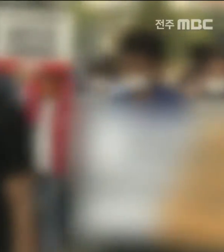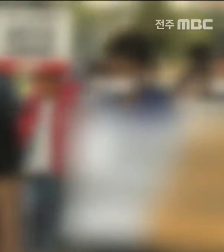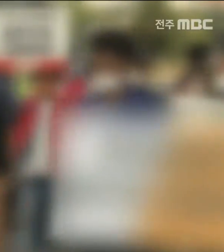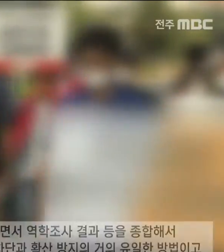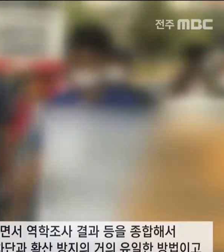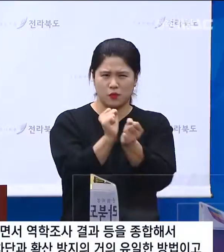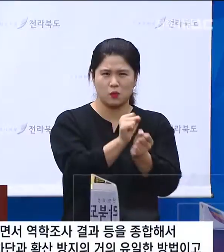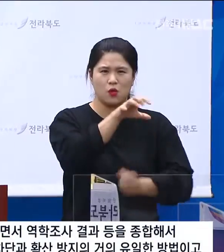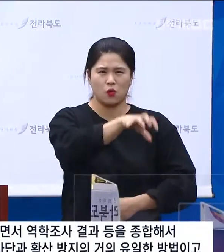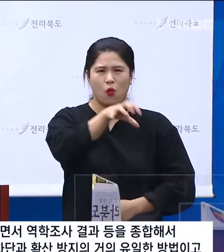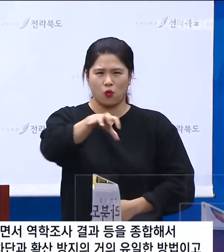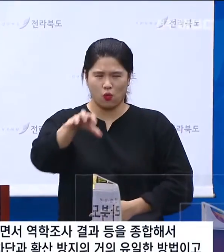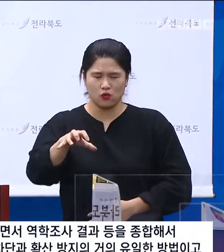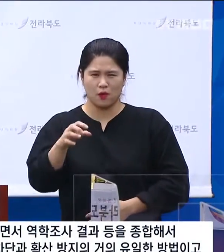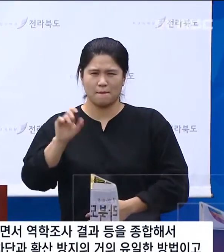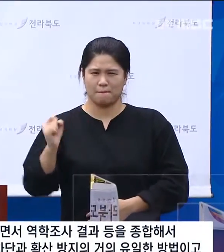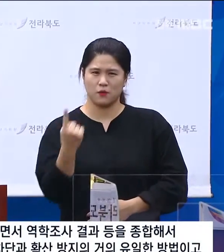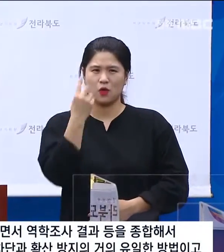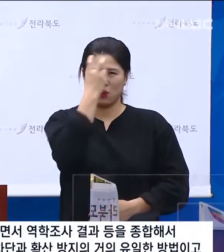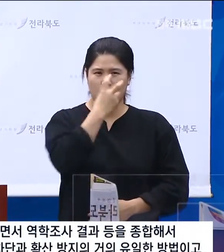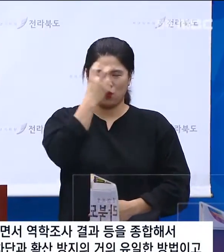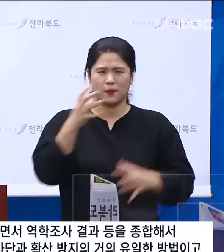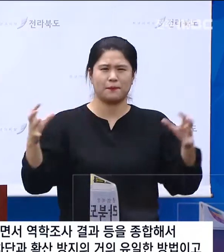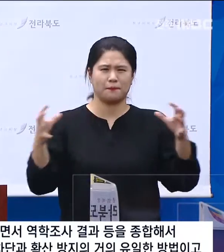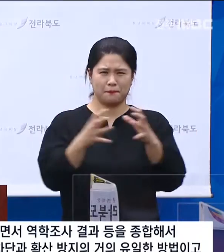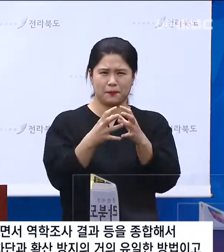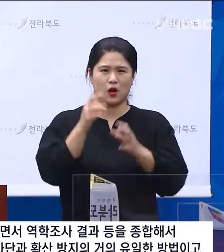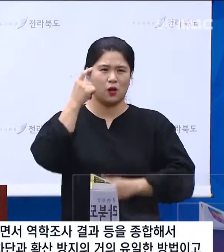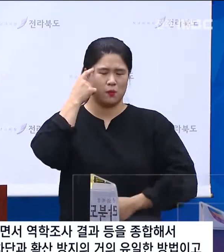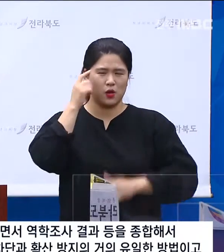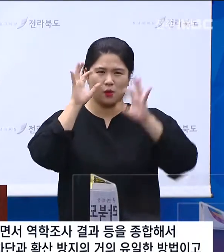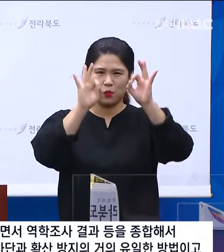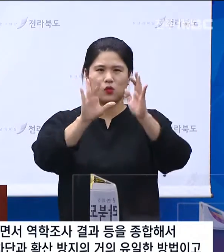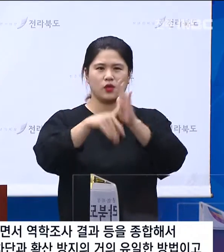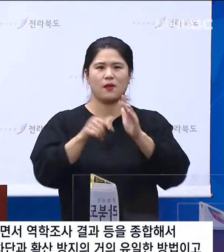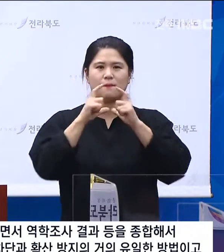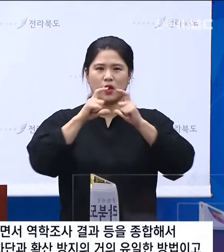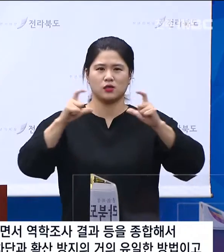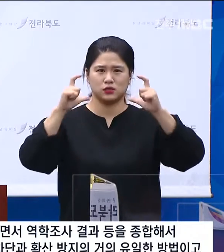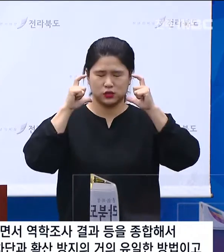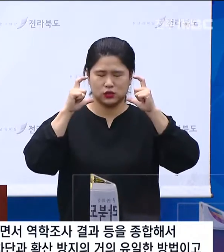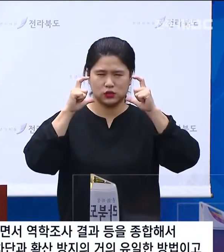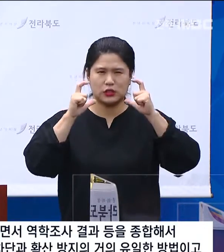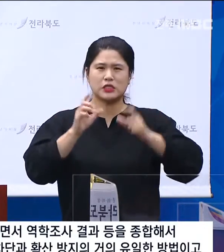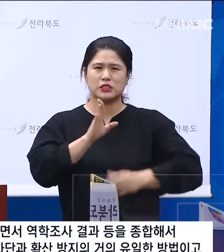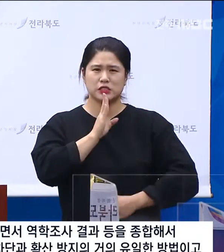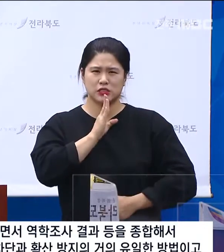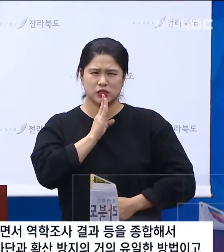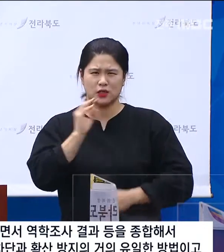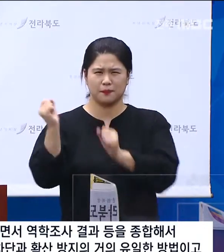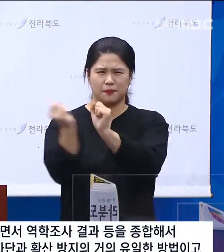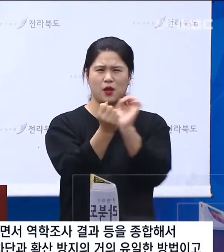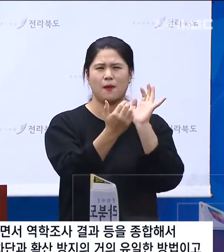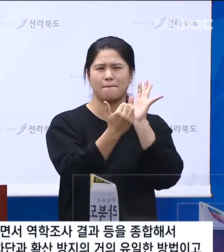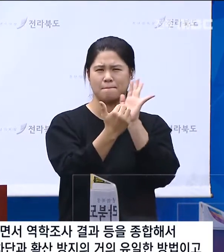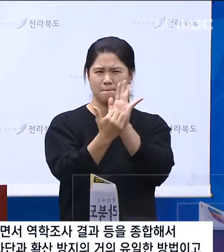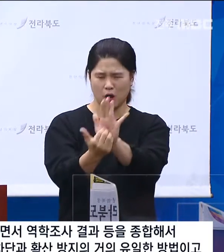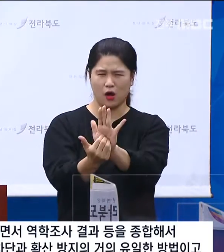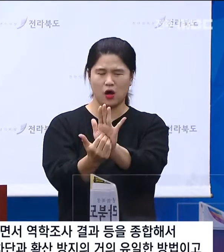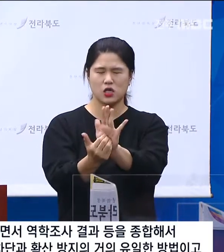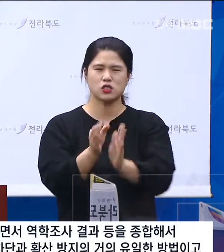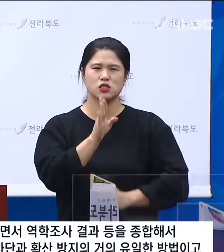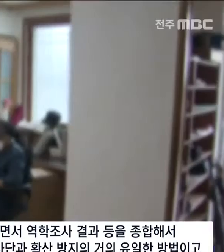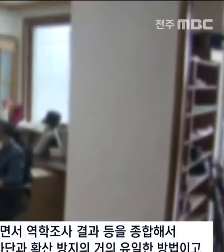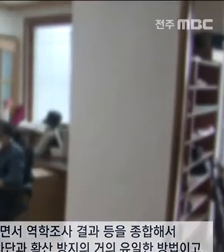1단계로 완화되면서 역학조사 결과들을 종합해서 고려해 볼 때 마스크 착용만이 감염 차단과 확산 방지에 거의